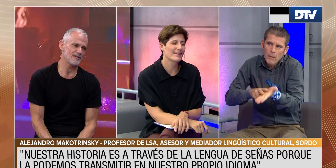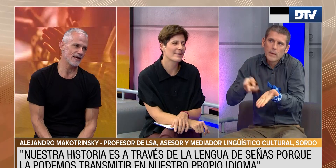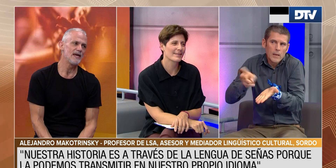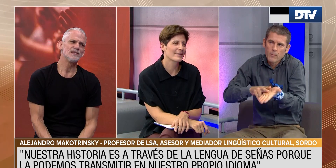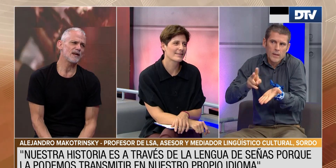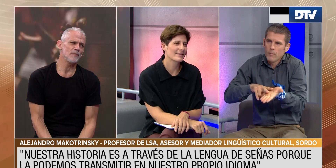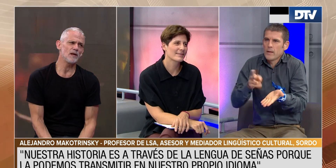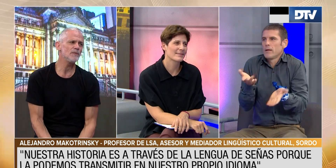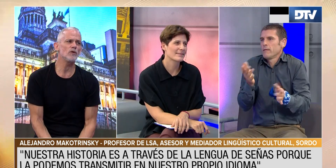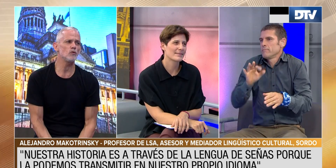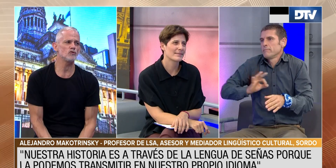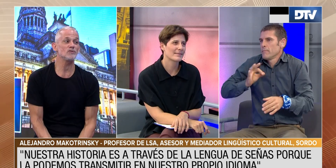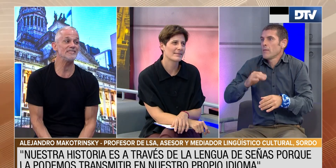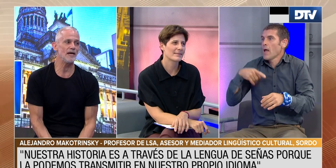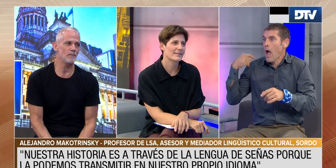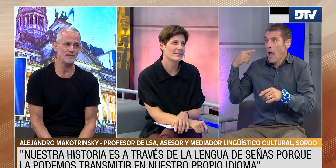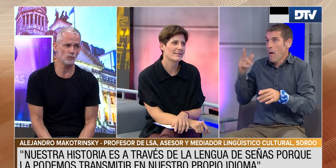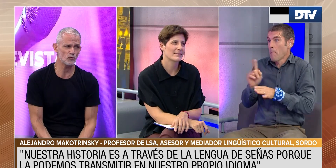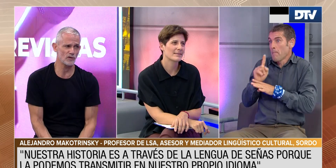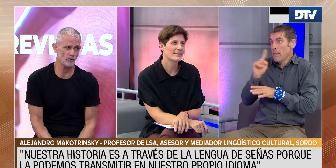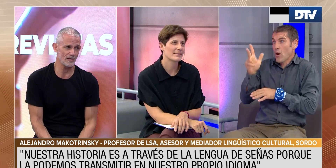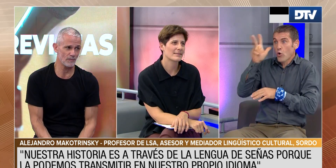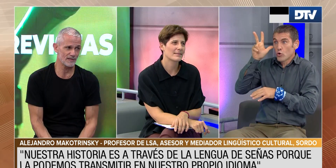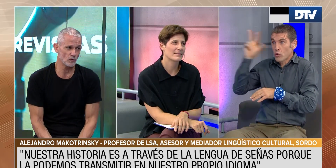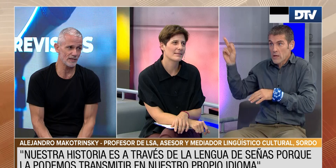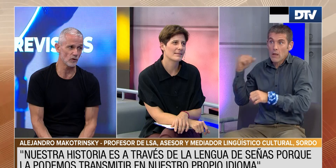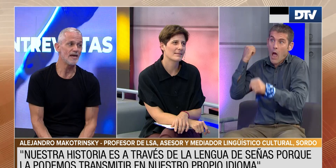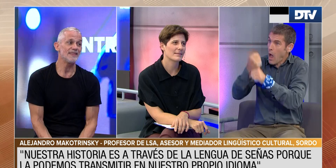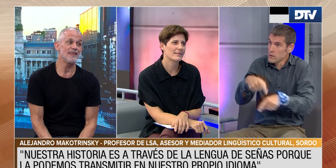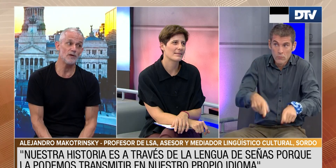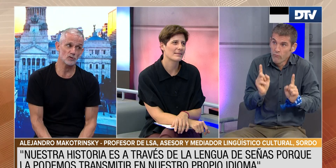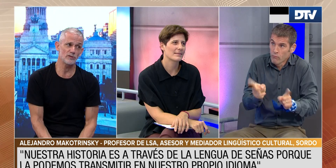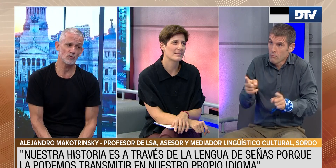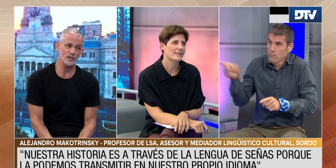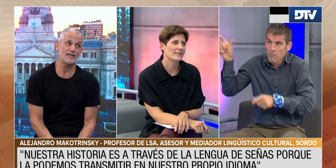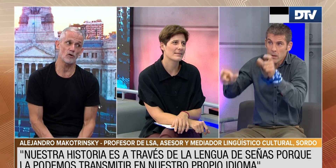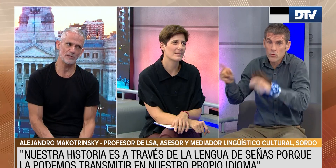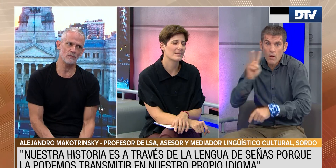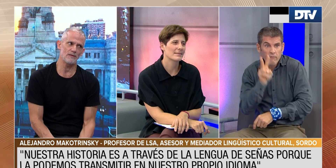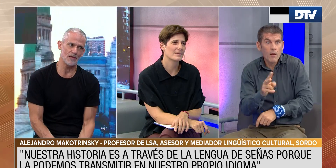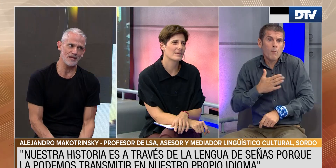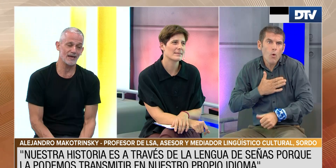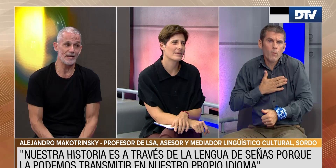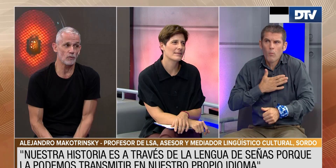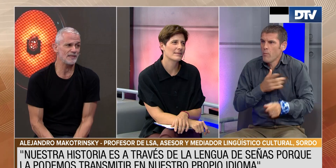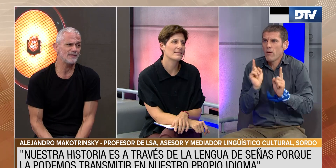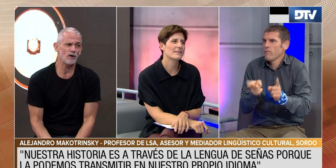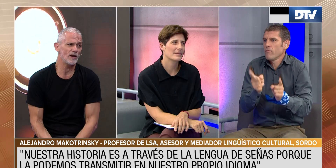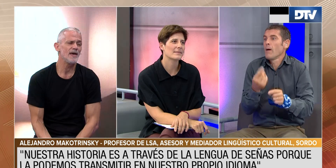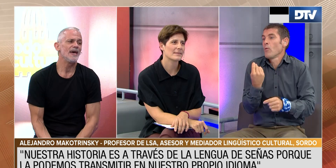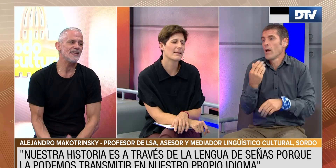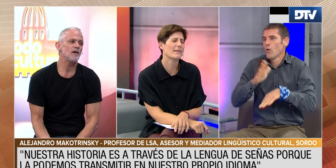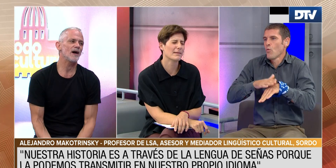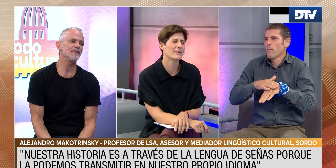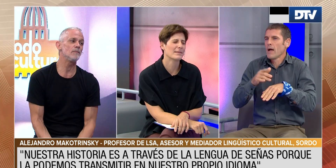puede hacer. Se repite el mismo discurso siempre, hace muchos años viene pasando esto. Desde 1880 al Congreso de Milán, que les comenté hasta